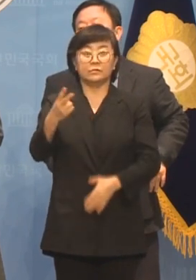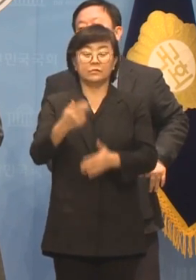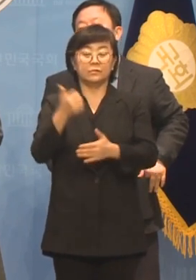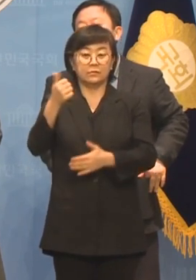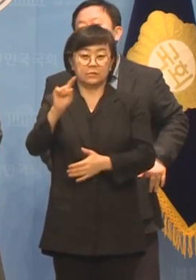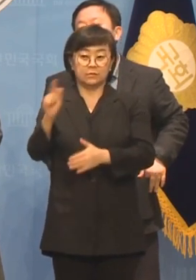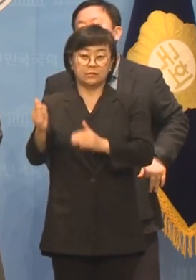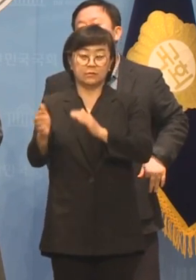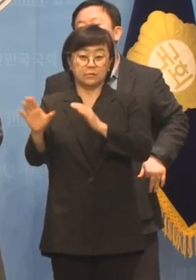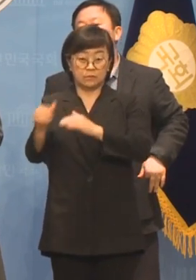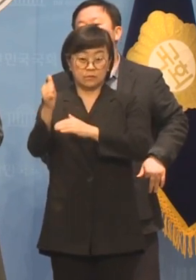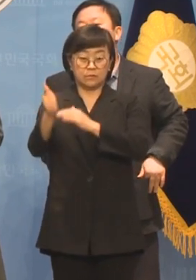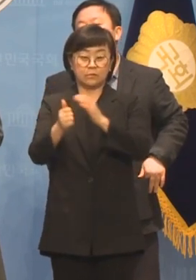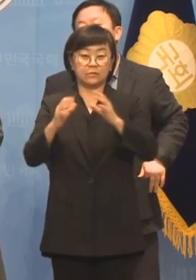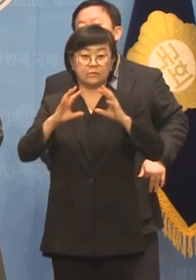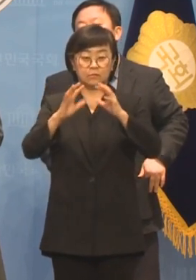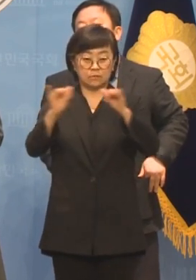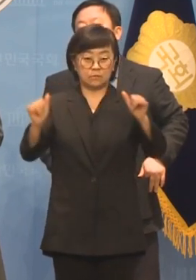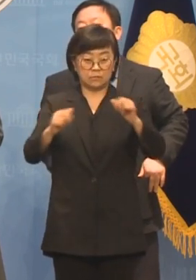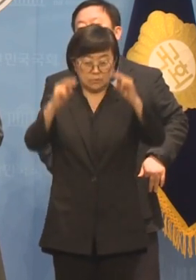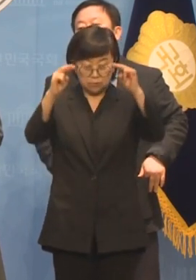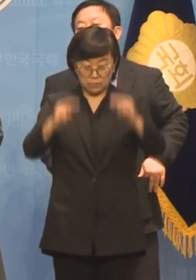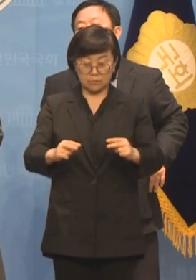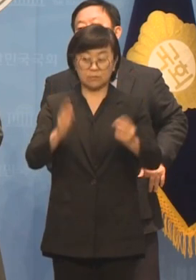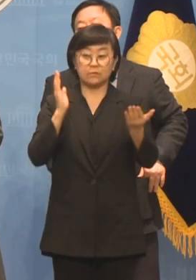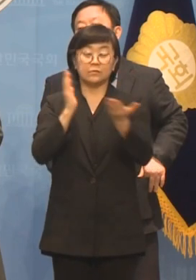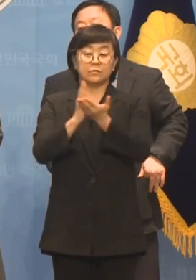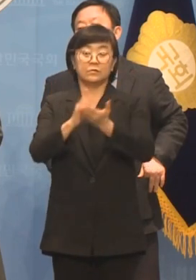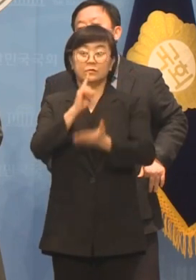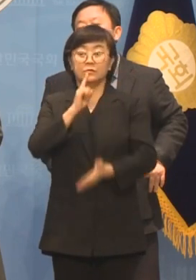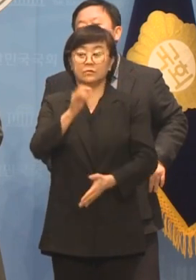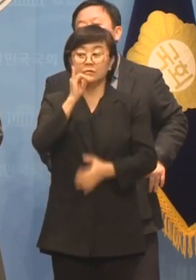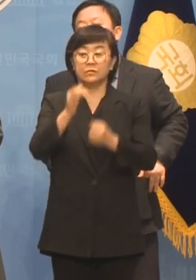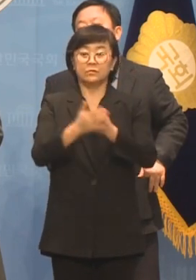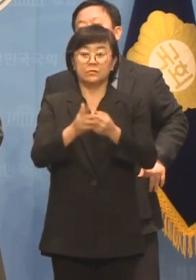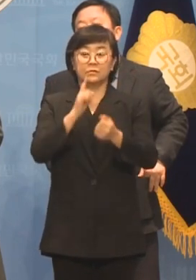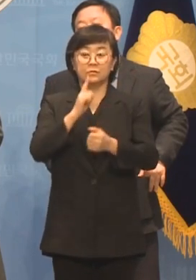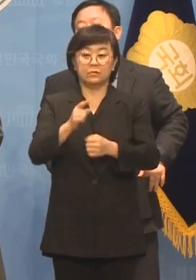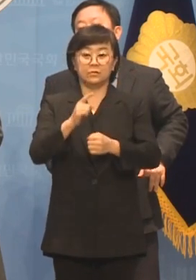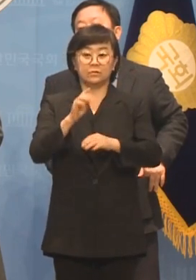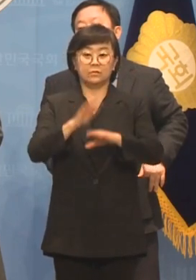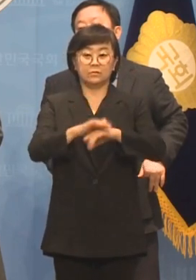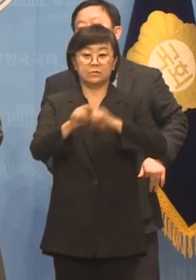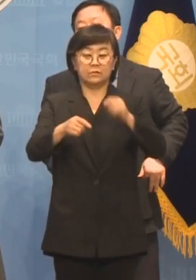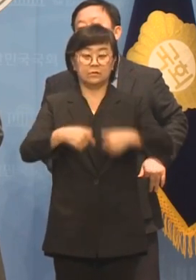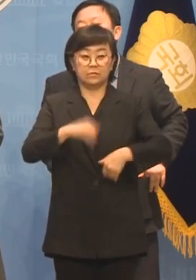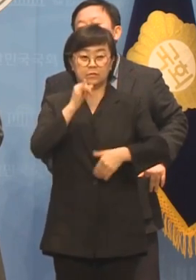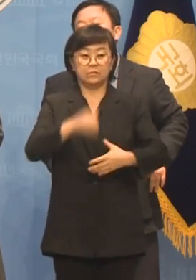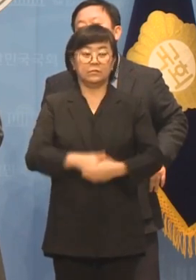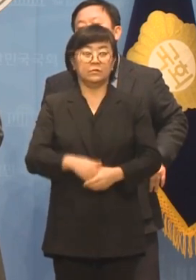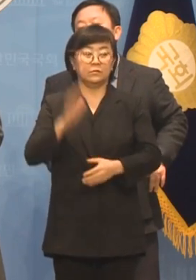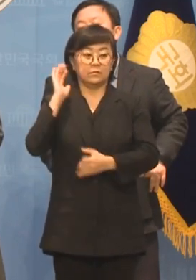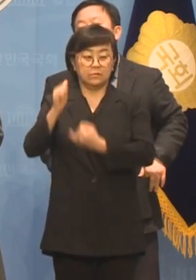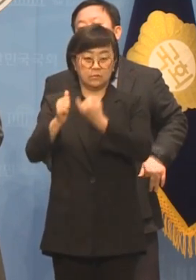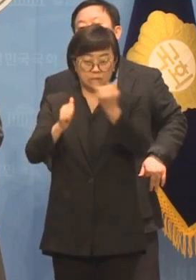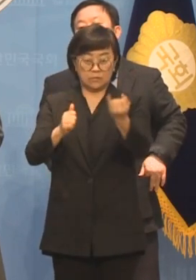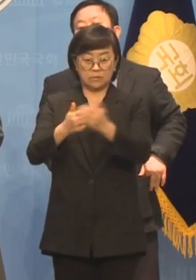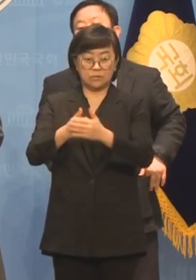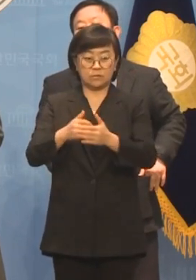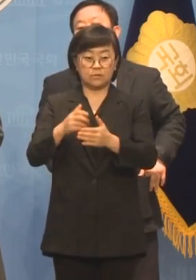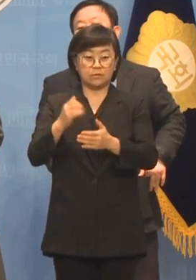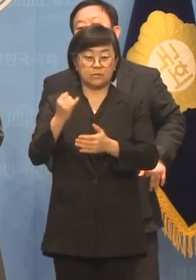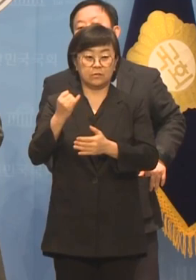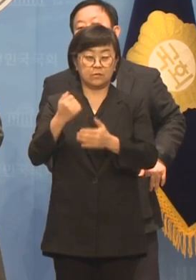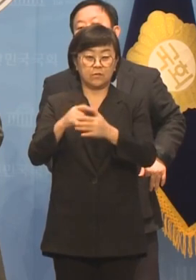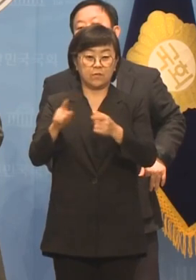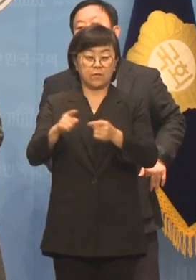한동훈 장관 국민 눈높이에 맞도록 하겠다라고 했으면 말을 지켜야 되는 겁니다. 김건희 여사는 정말 무슨